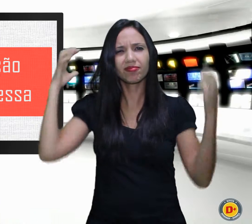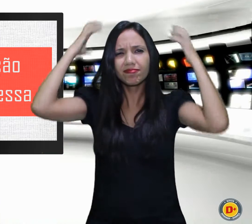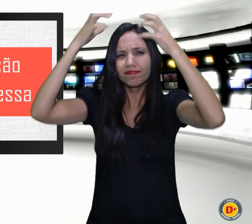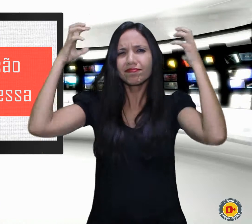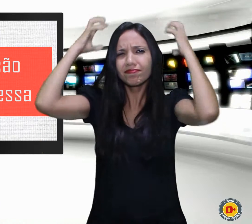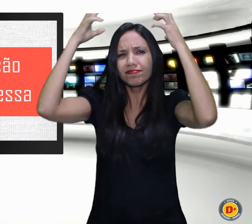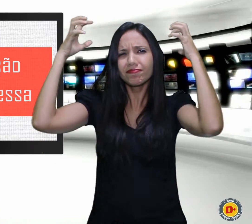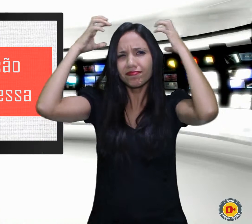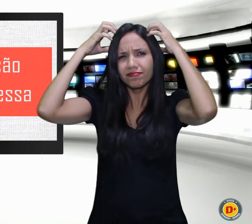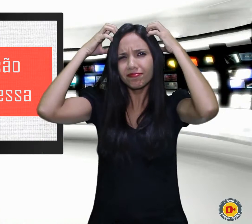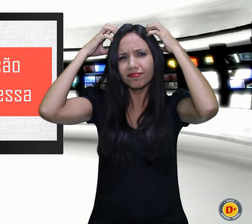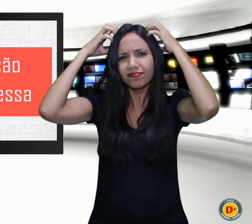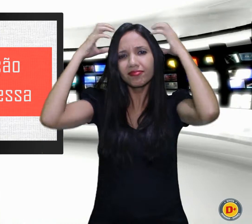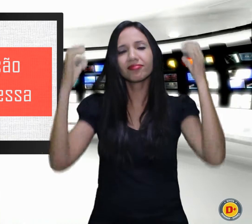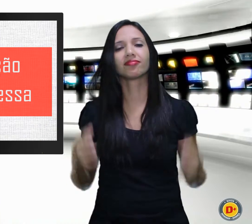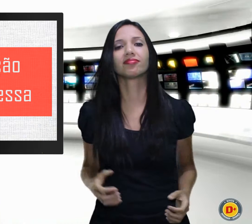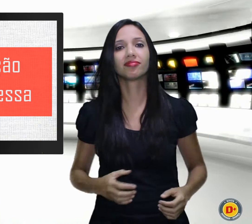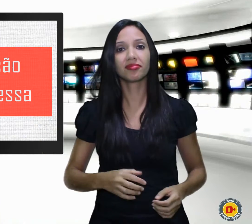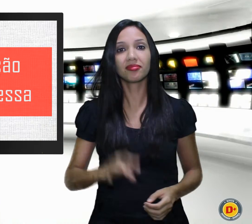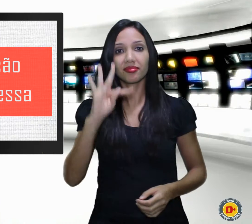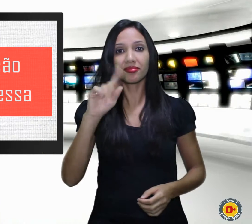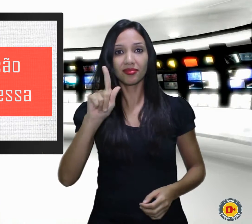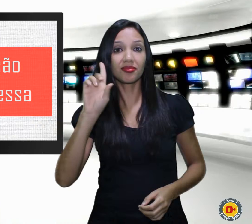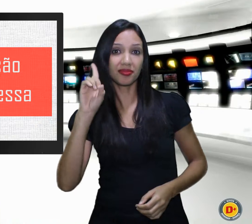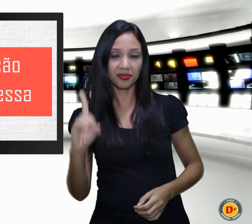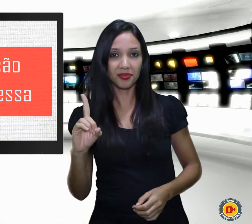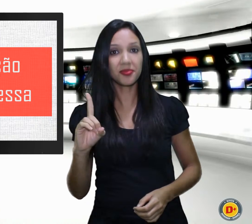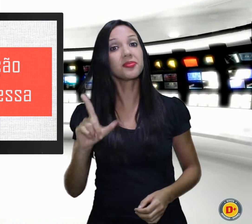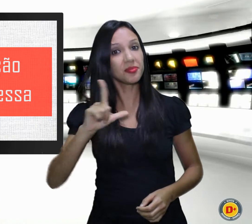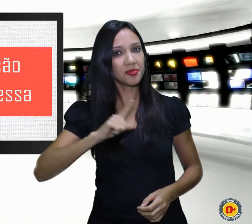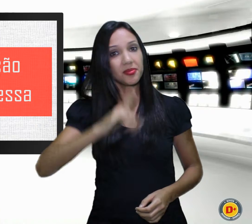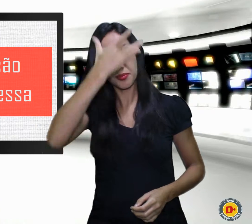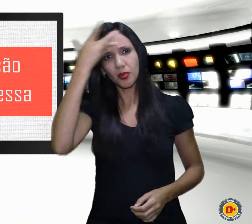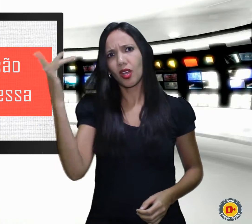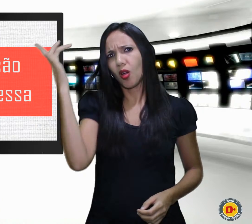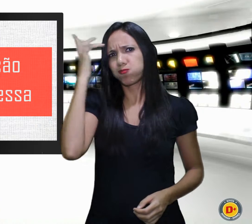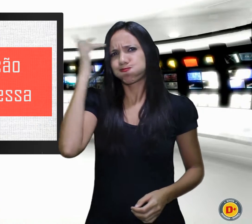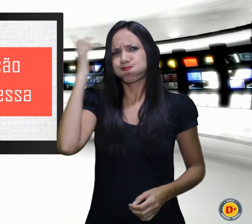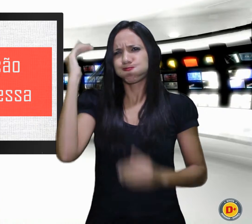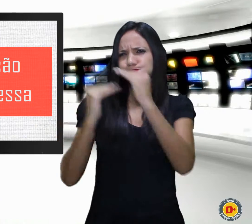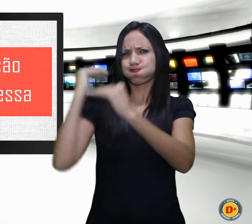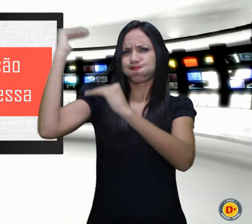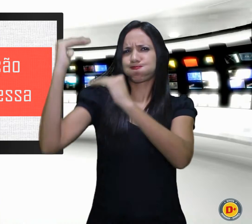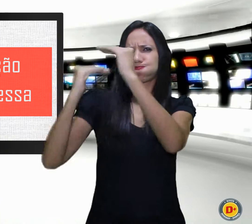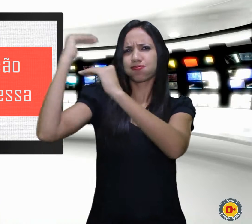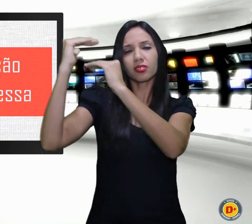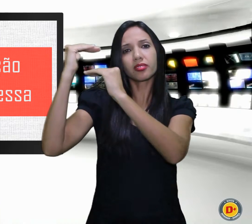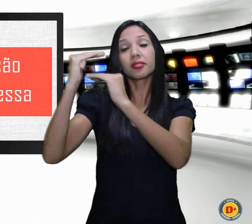desenvolvimento, TGD, e altas habilidades, superdotação. Entretanto, ao se referir aos alunos surdos